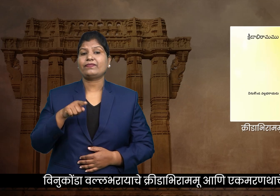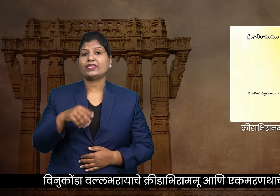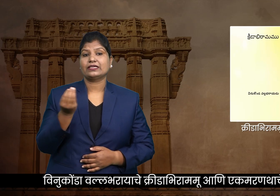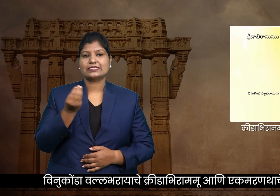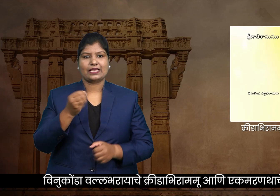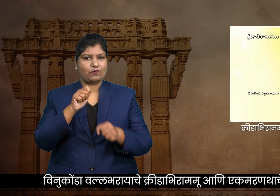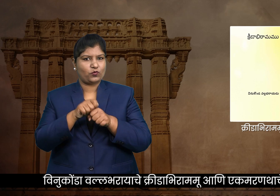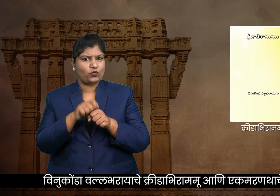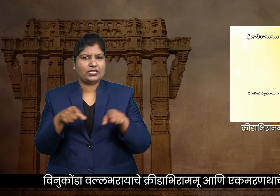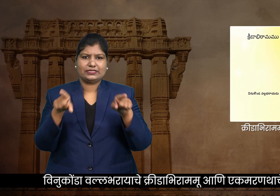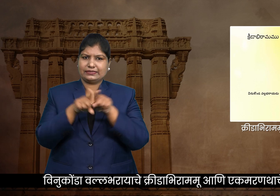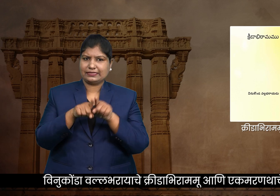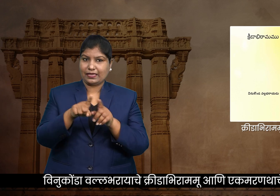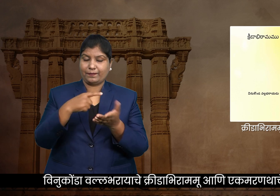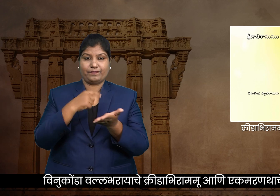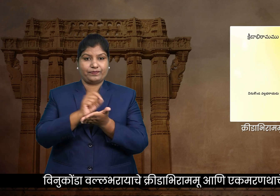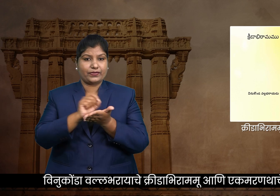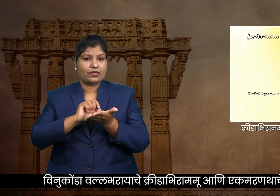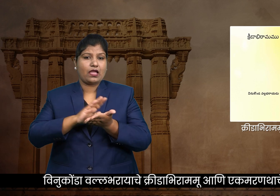विनुकोंडा वल्लभाचार्ये